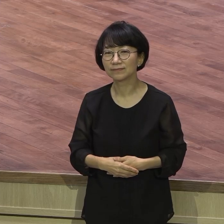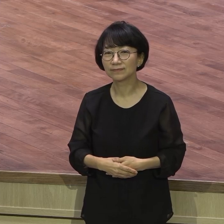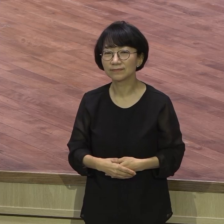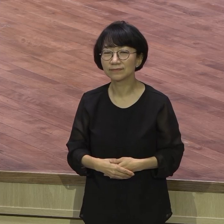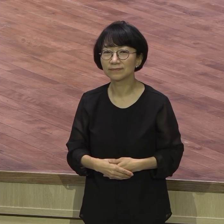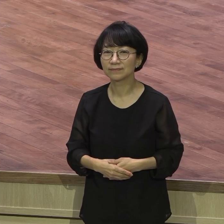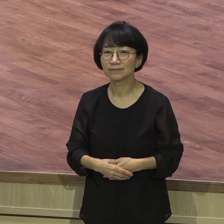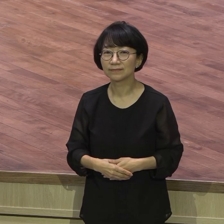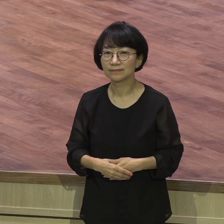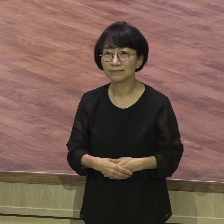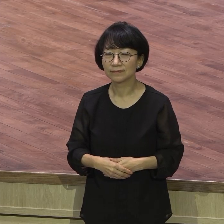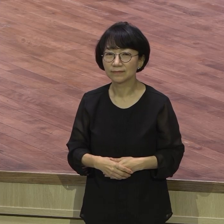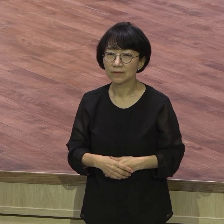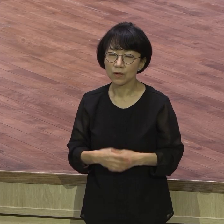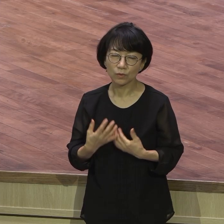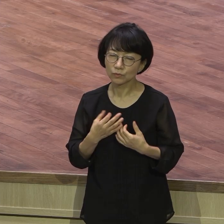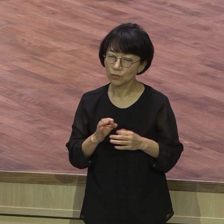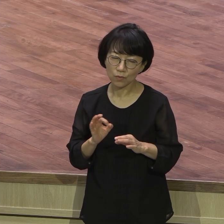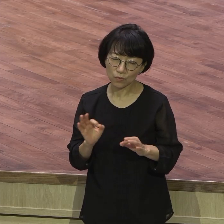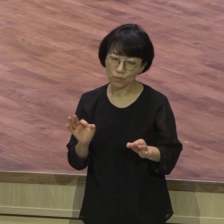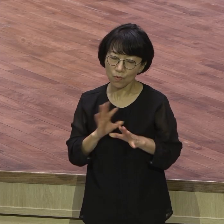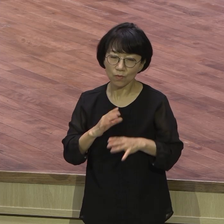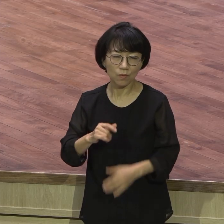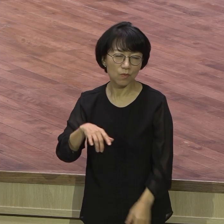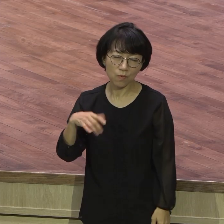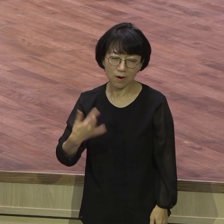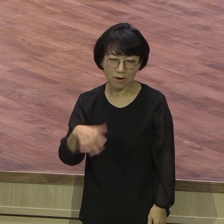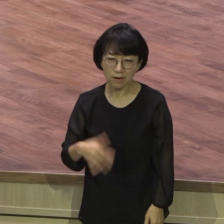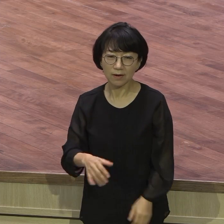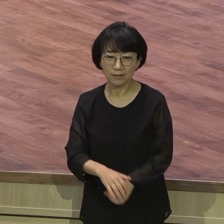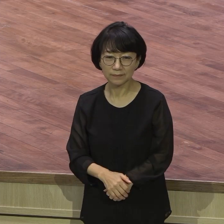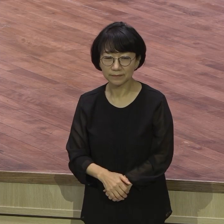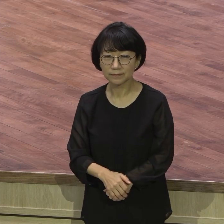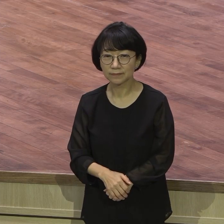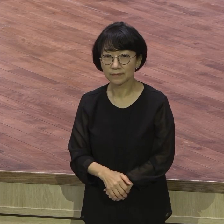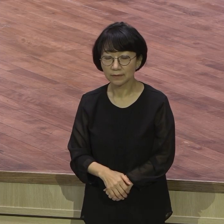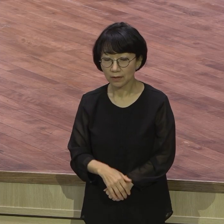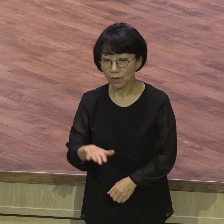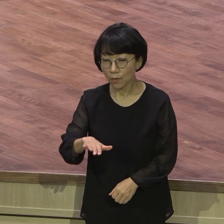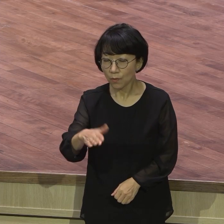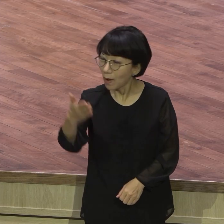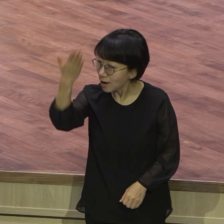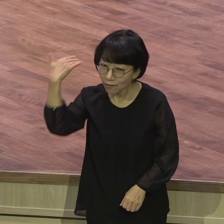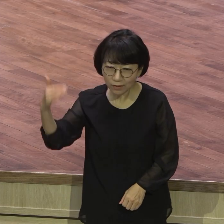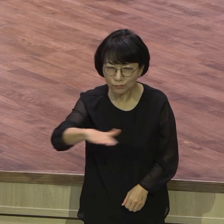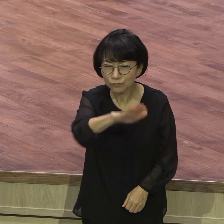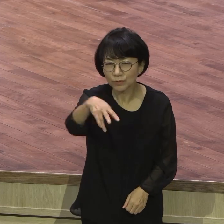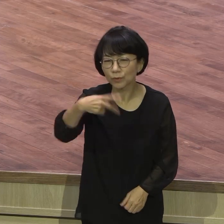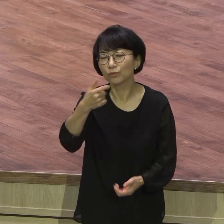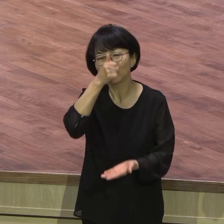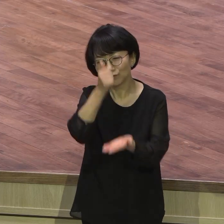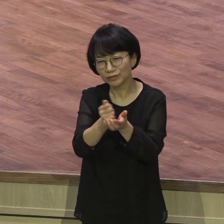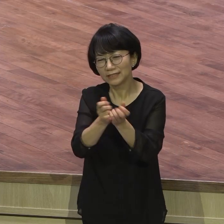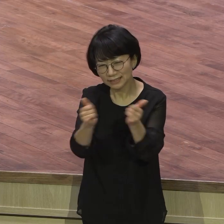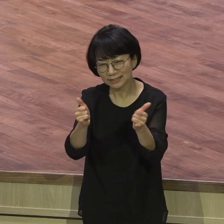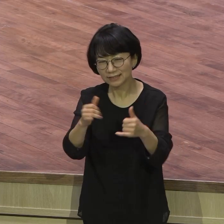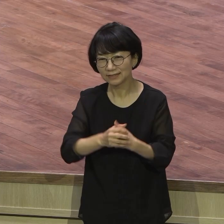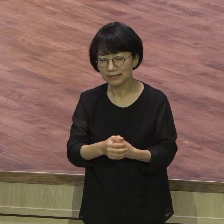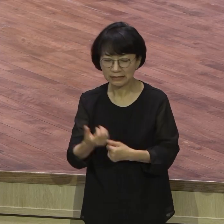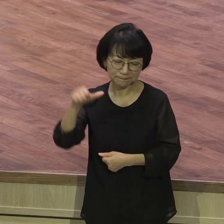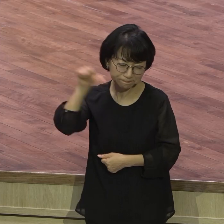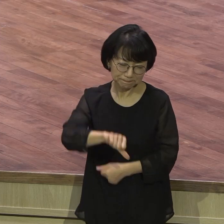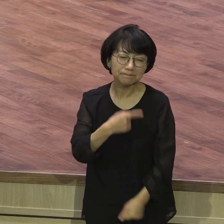이 놀라운 사건이요. 과거에 우리도 죄인이었어요. 저주받은